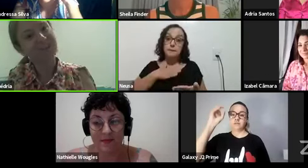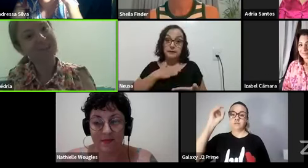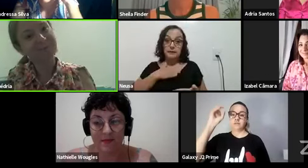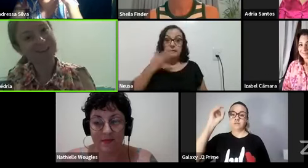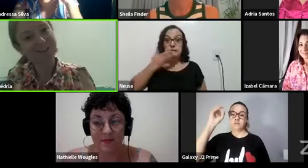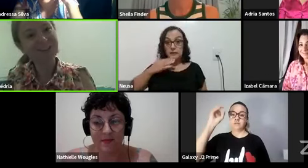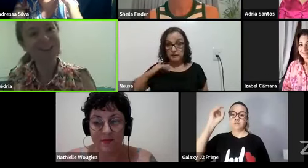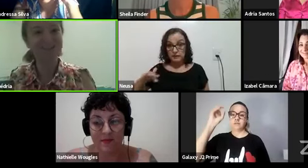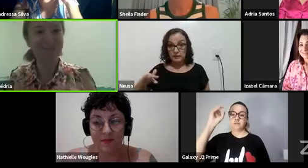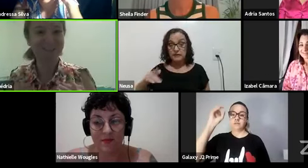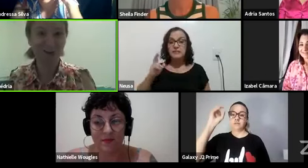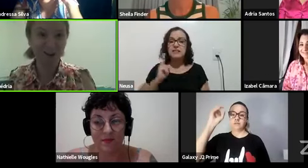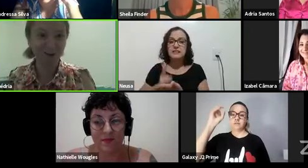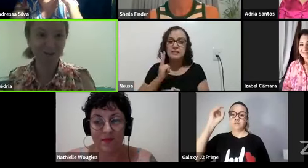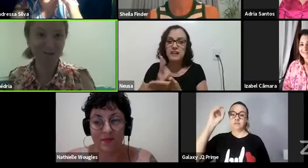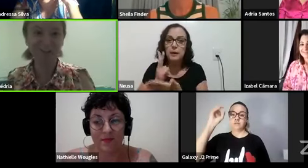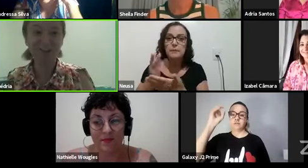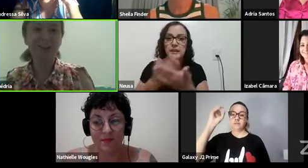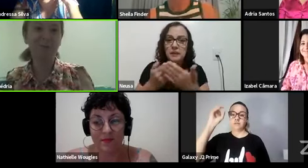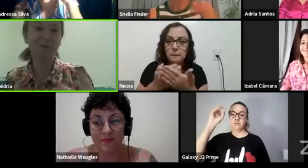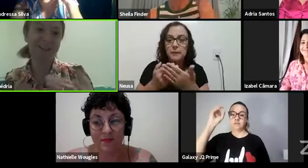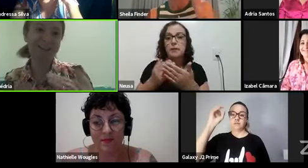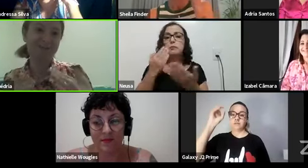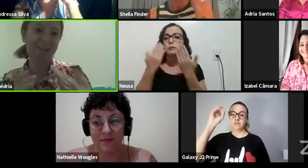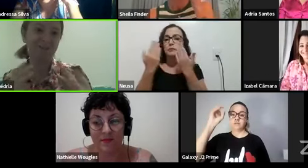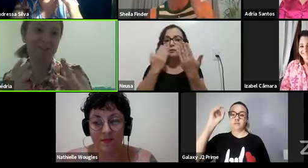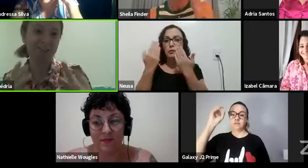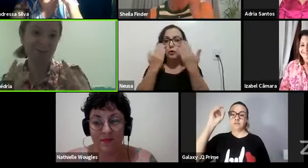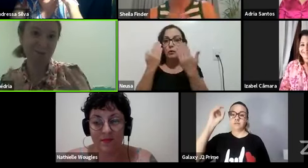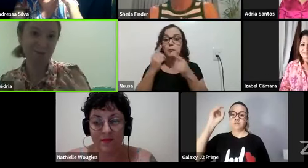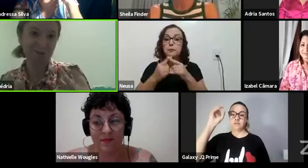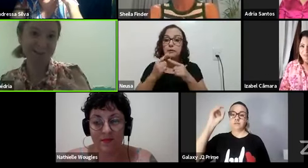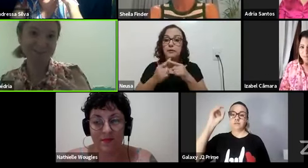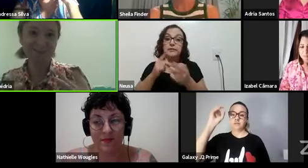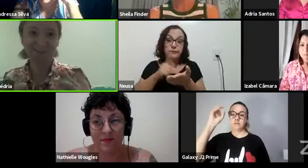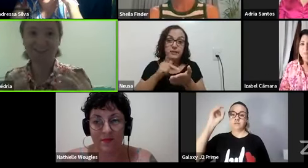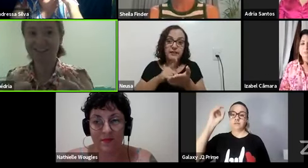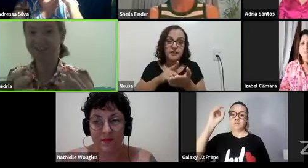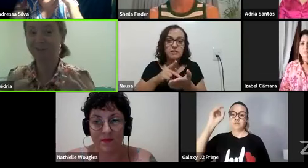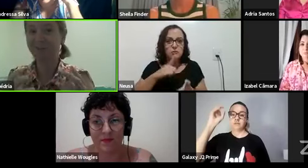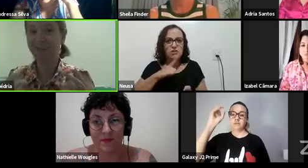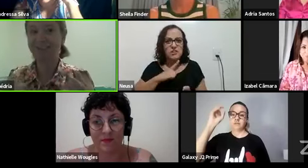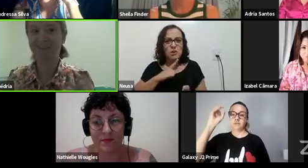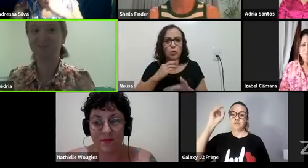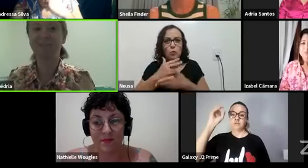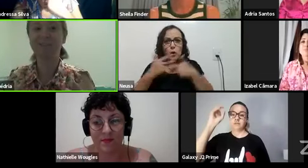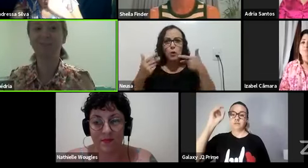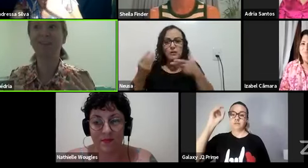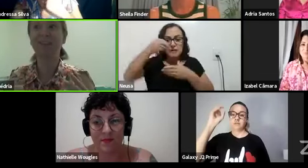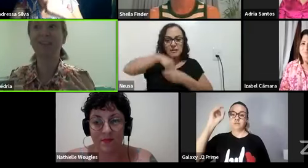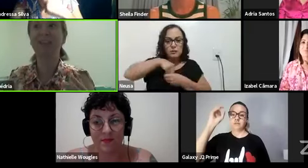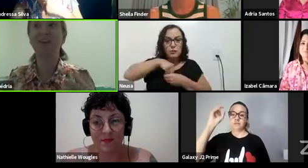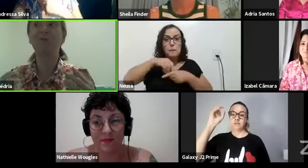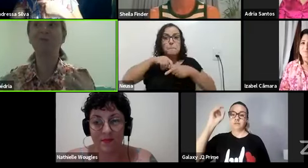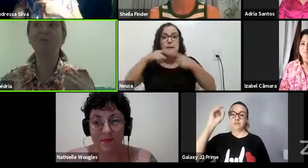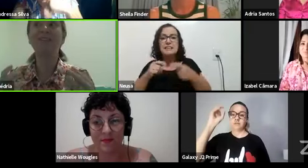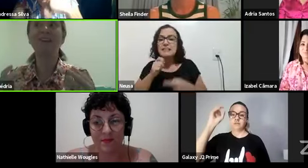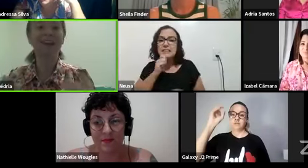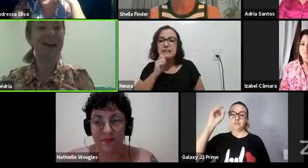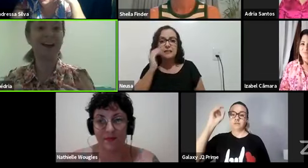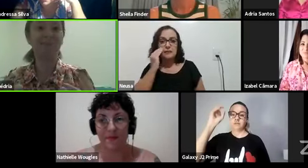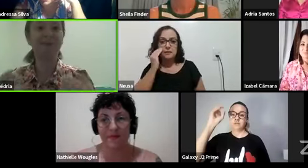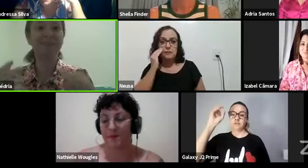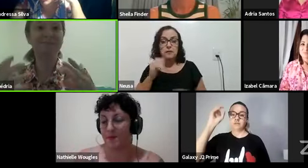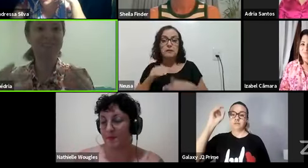de muitos terapeutas, de psicólogos, porque de fato eu tinha alguma coisa, mas ninguém sabia o que era essa coisa, porque